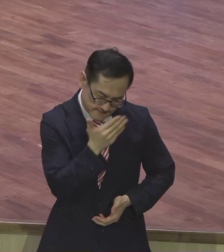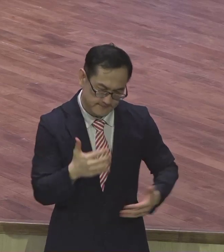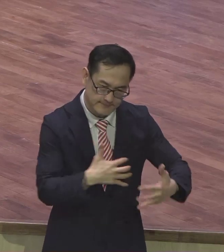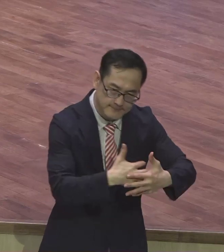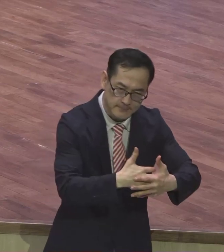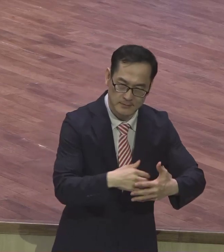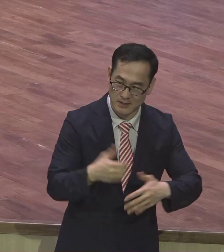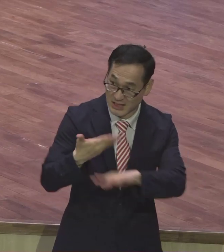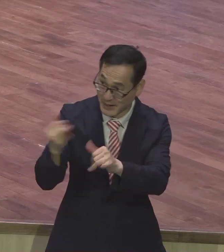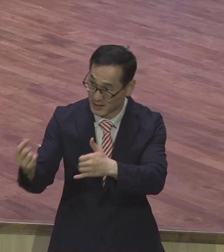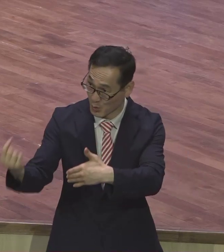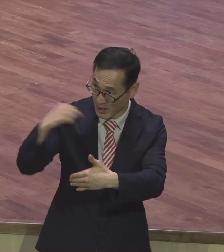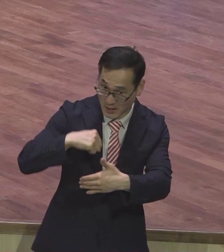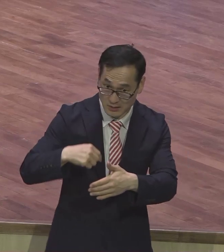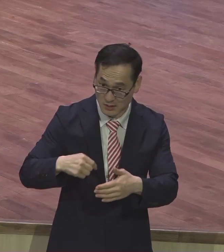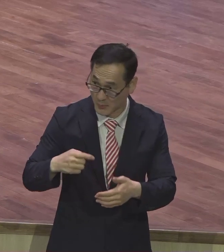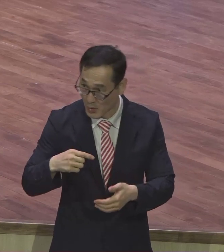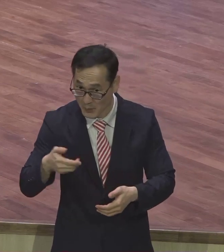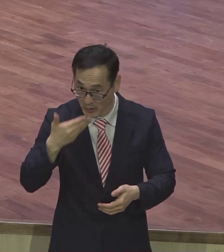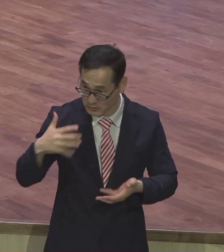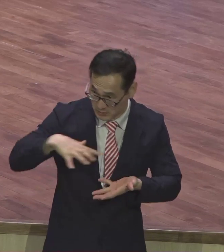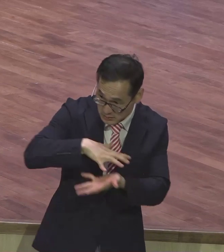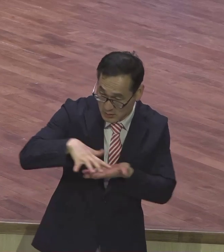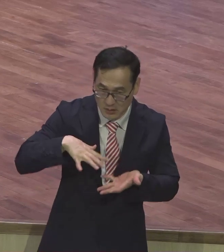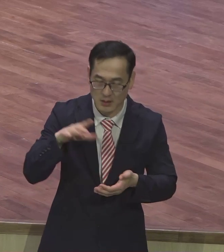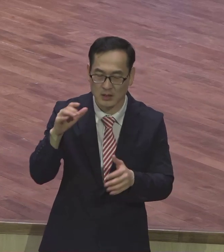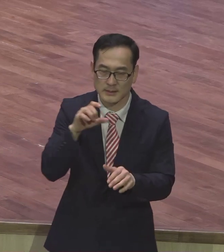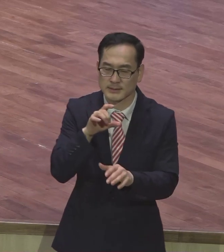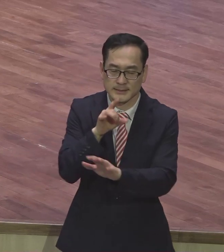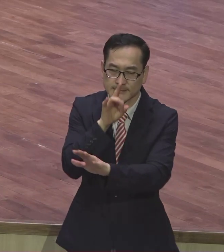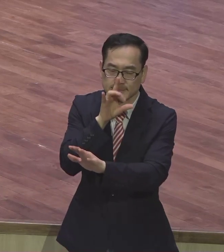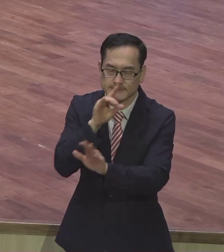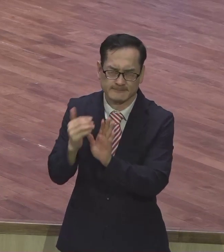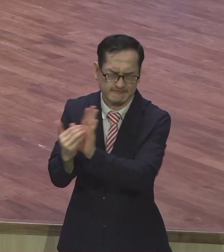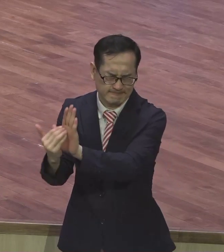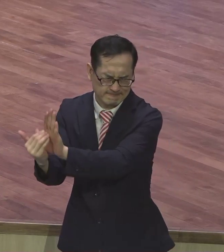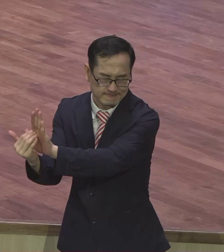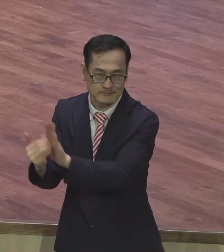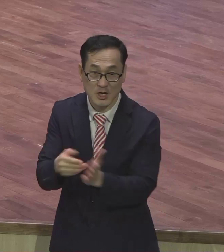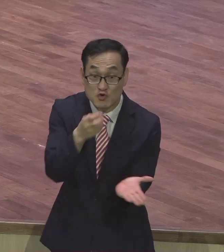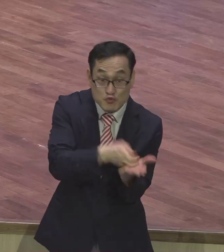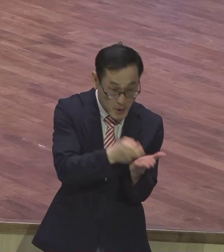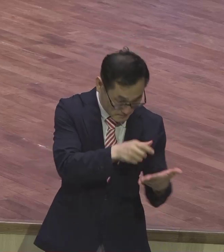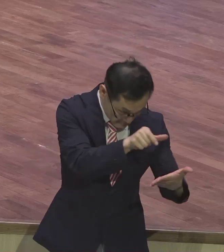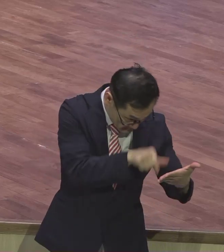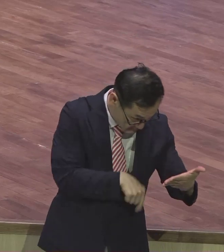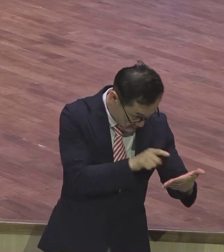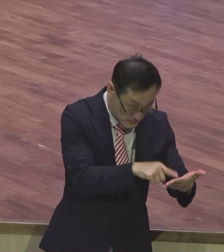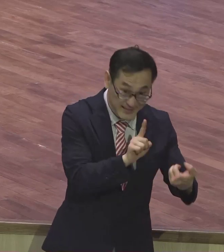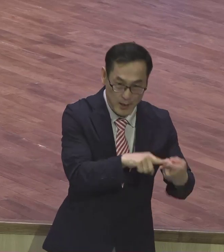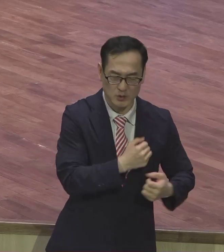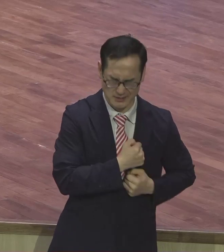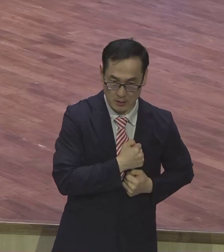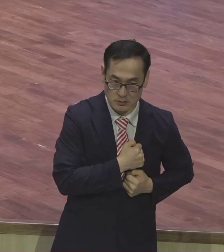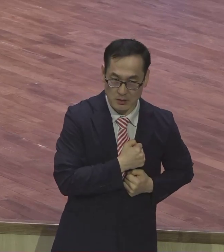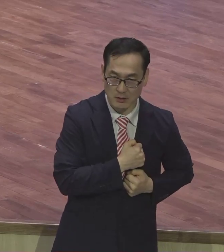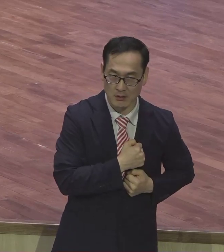그러니까 얼마나 어리석은지 몰라요 율법을 지켜야 된다는 그 율법 속에 다 있으니까요 율법 속에